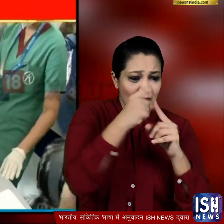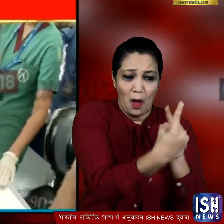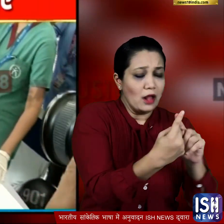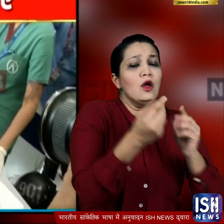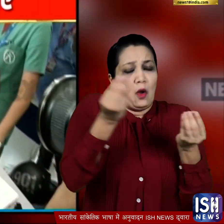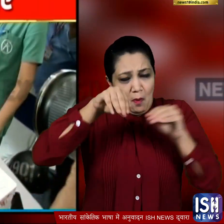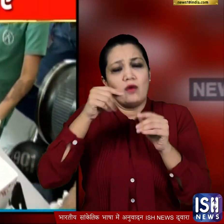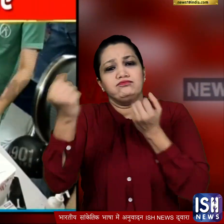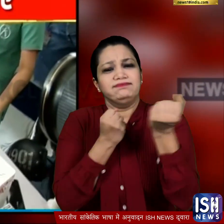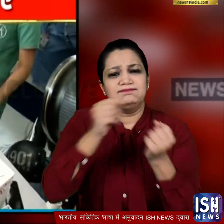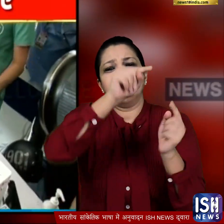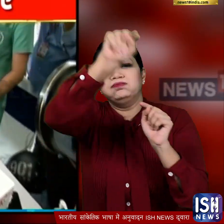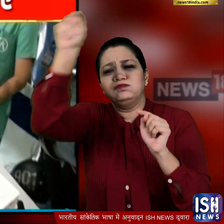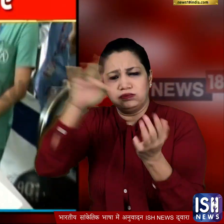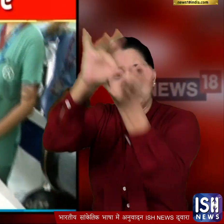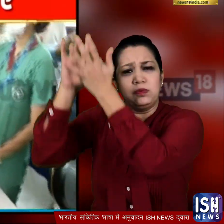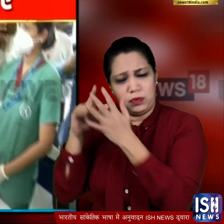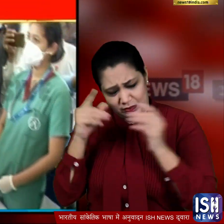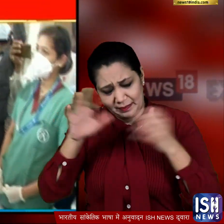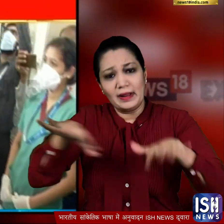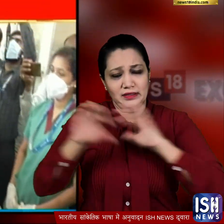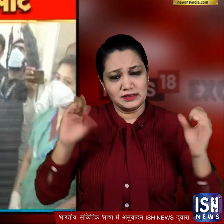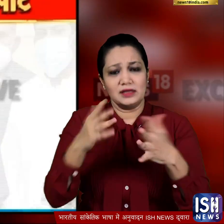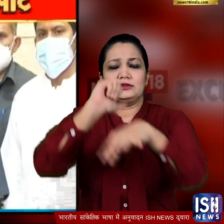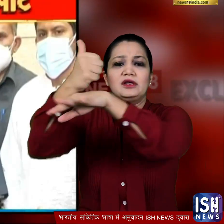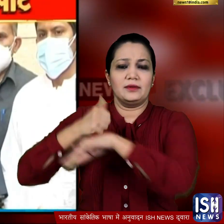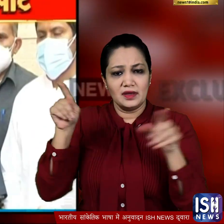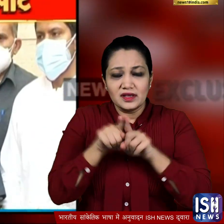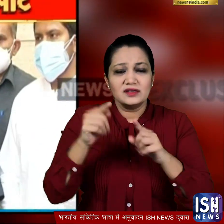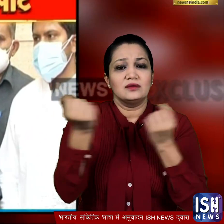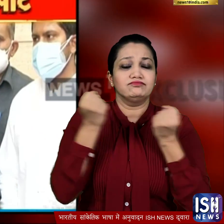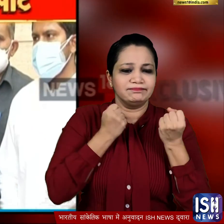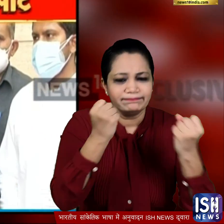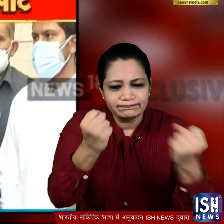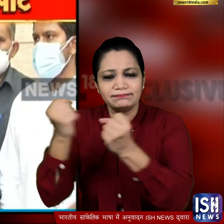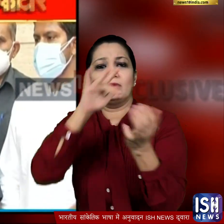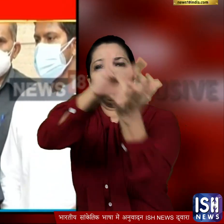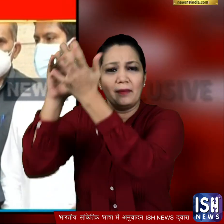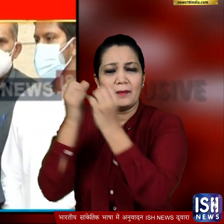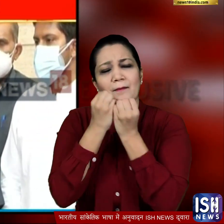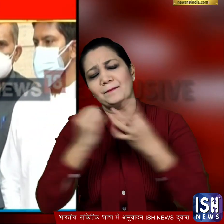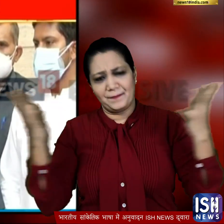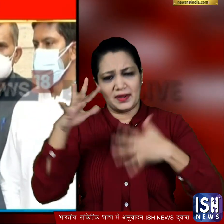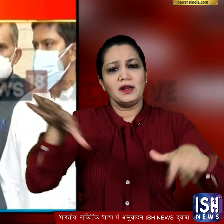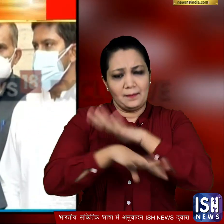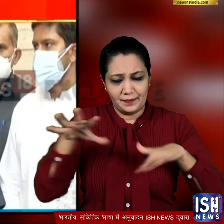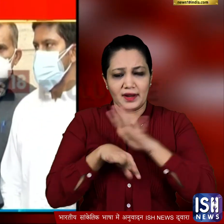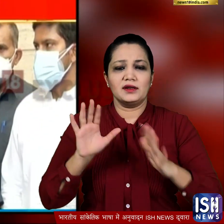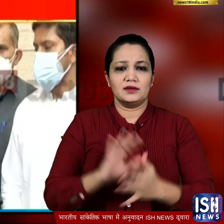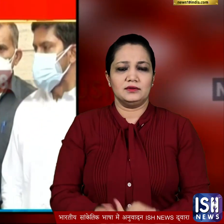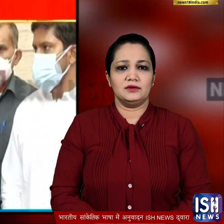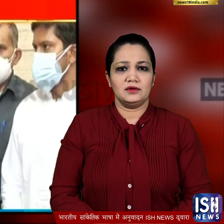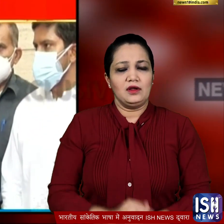दिल्ली में ऐसे कई और ड्राइव थ्रू वैक्सीनेशन सेंटर खोलने का ऐलान किया। इसी किस्म के ड्राइव थ्रू सेंटर और भी बहुत